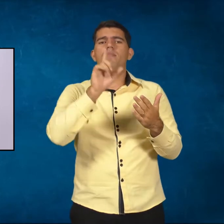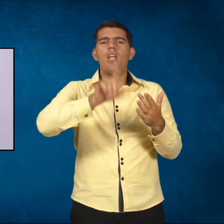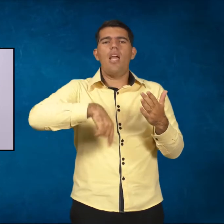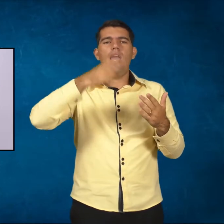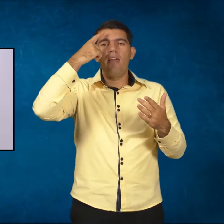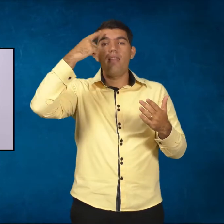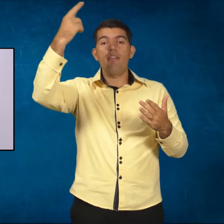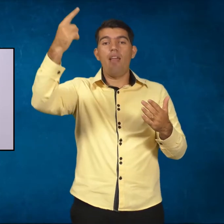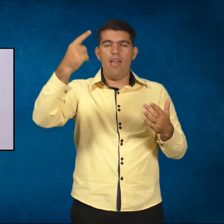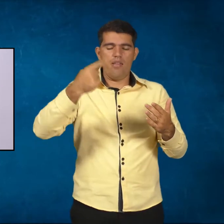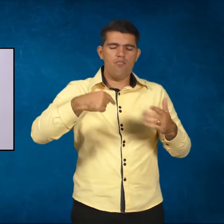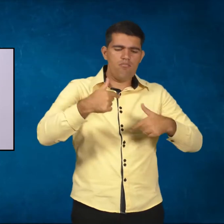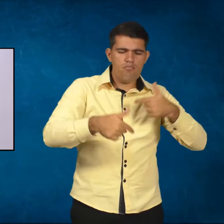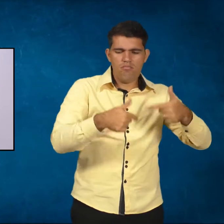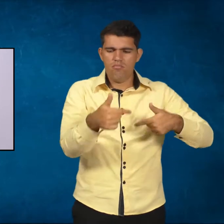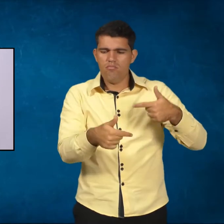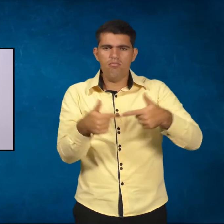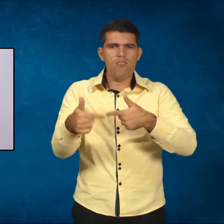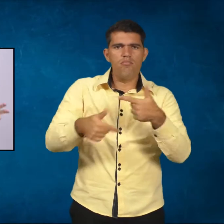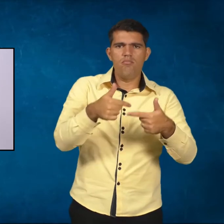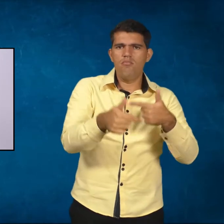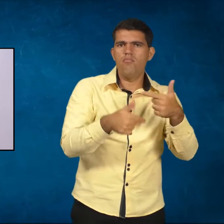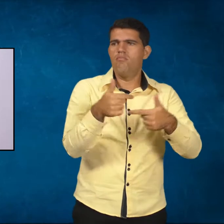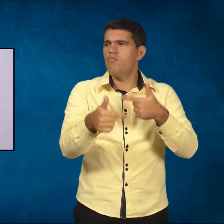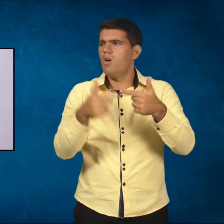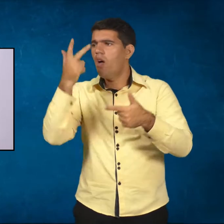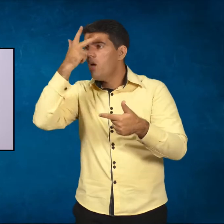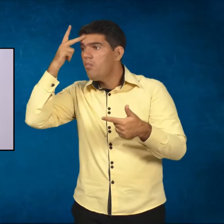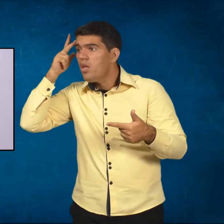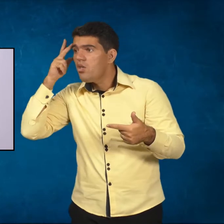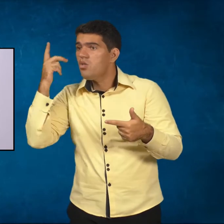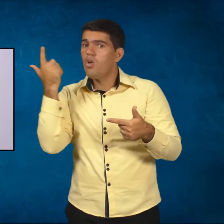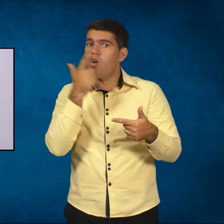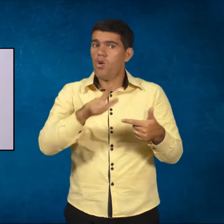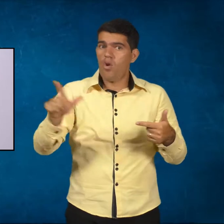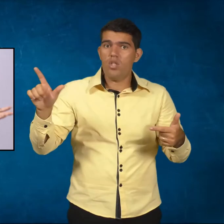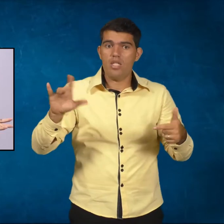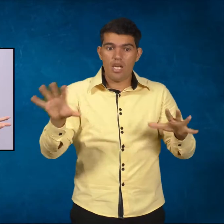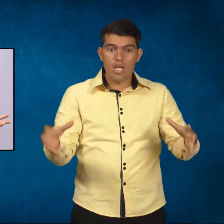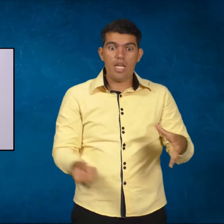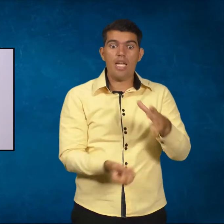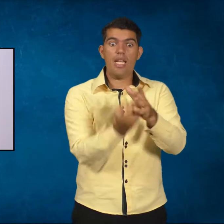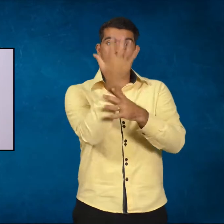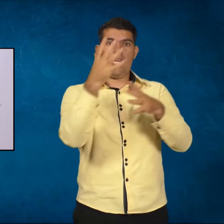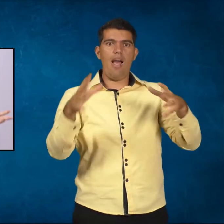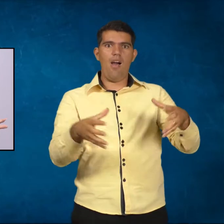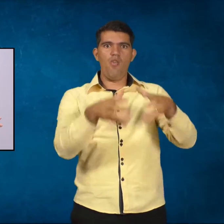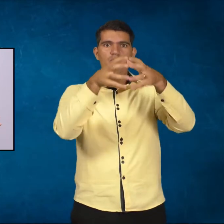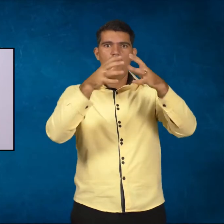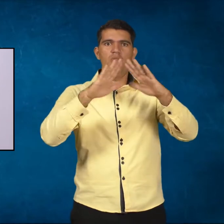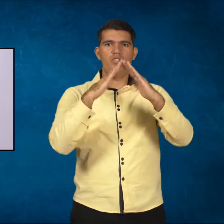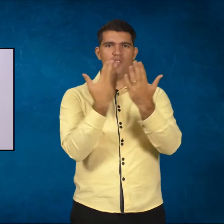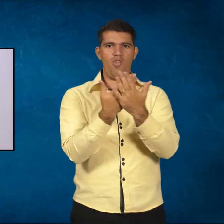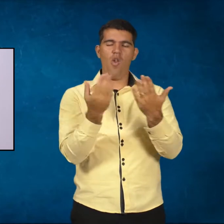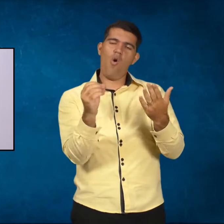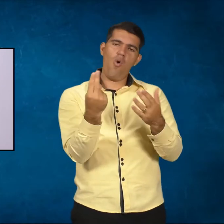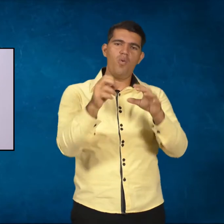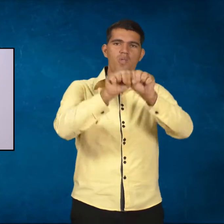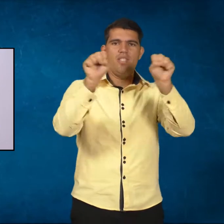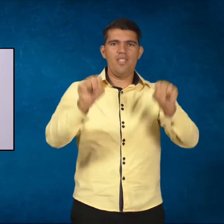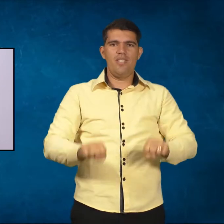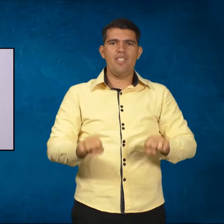a ideia de que você só consegue estabelecer a rede de escolas e um sistema de ensino